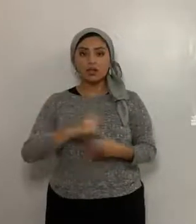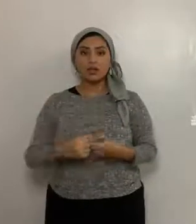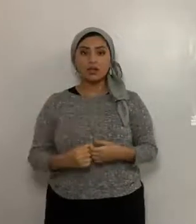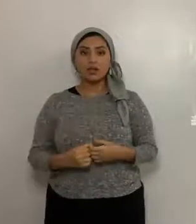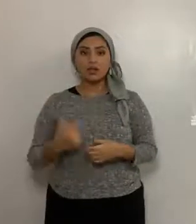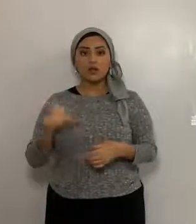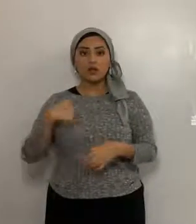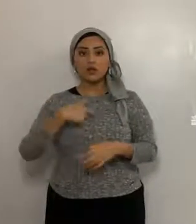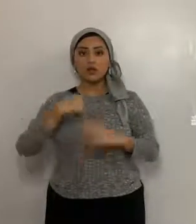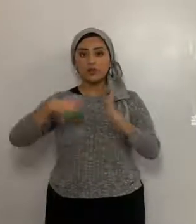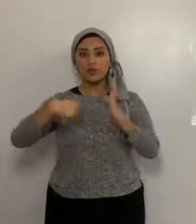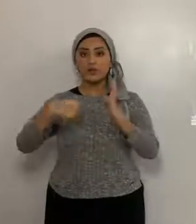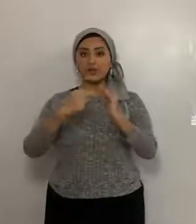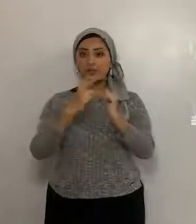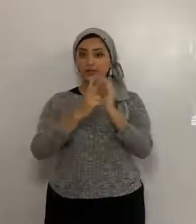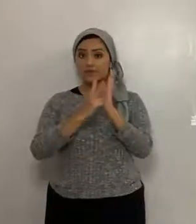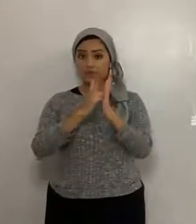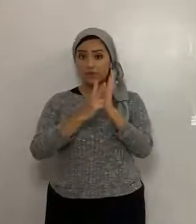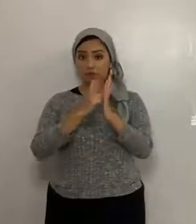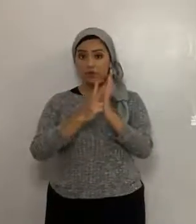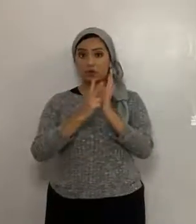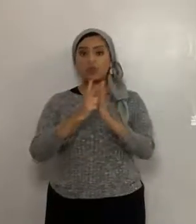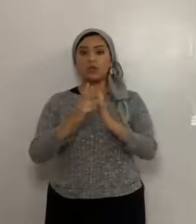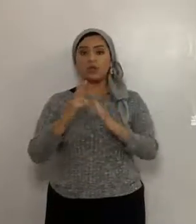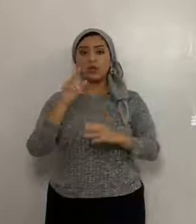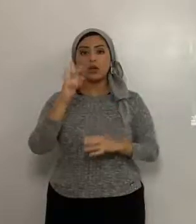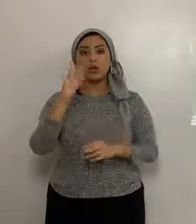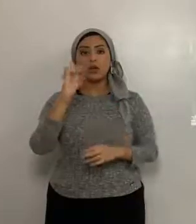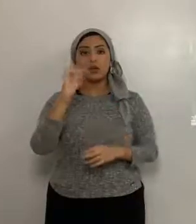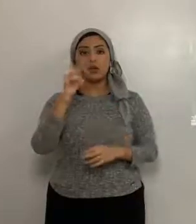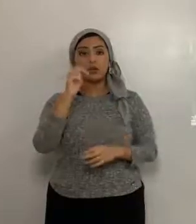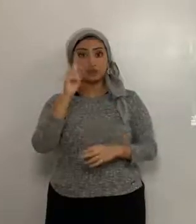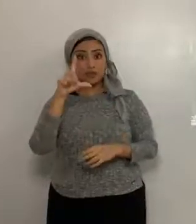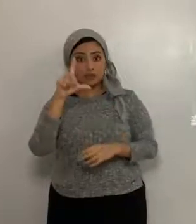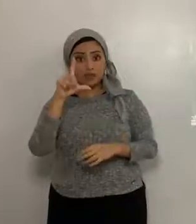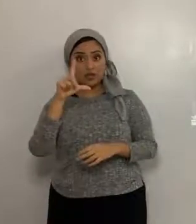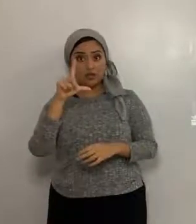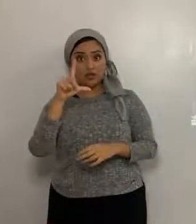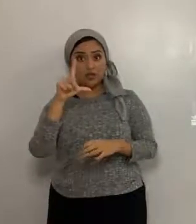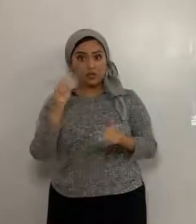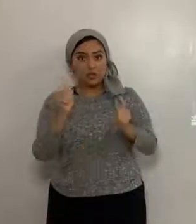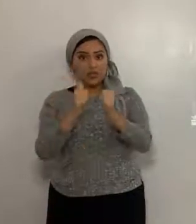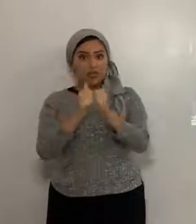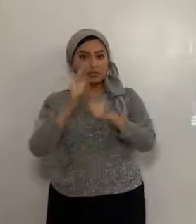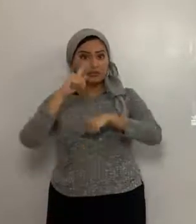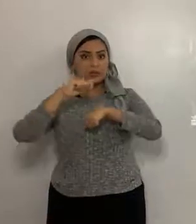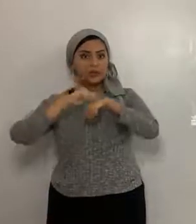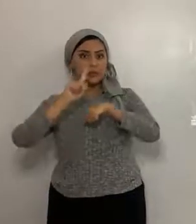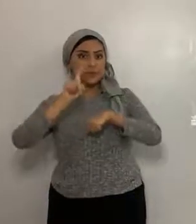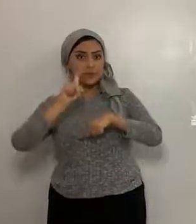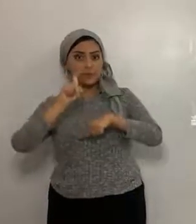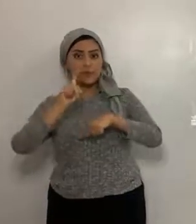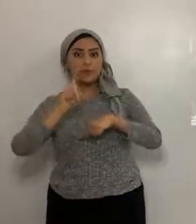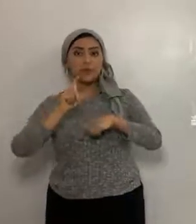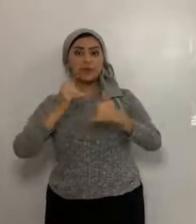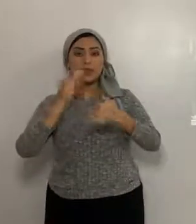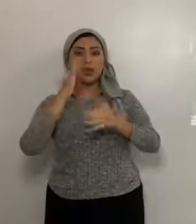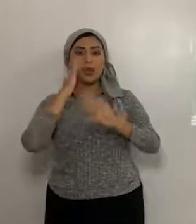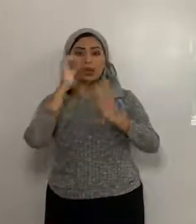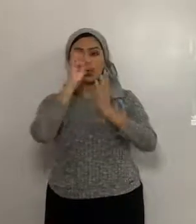filmamos aquí un video que le titulé El Cótel es parte del templo. Ahora voy a dibujar algo aquí en una tablet